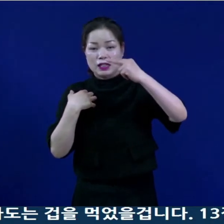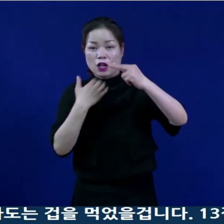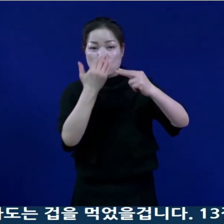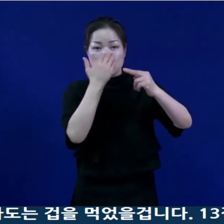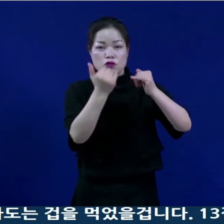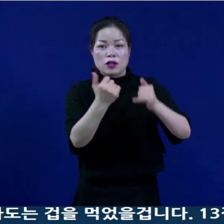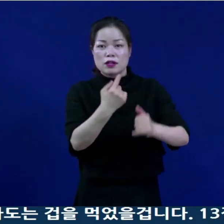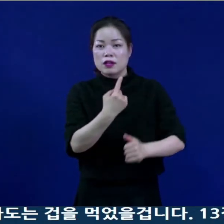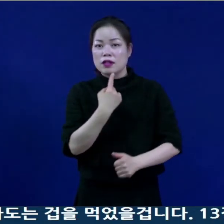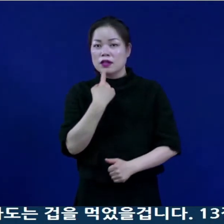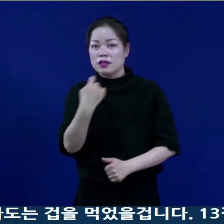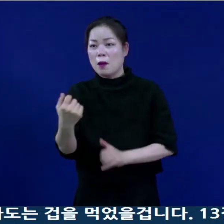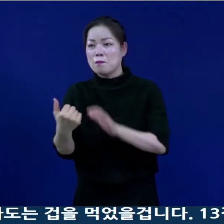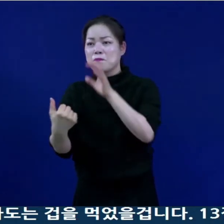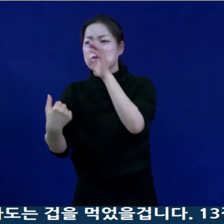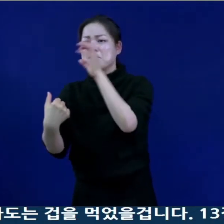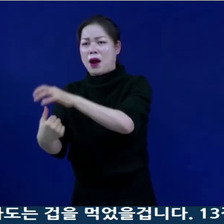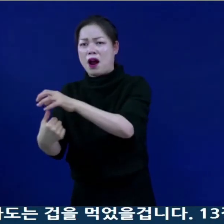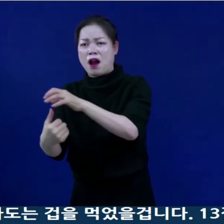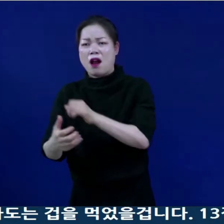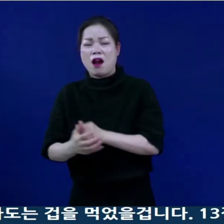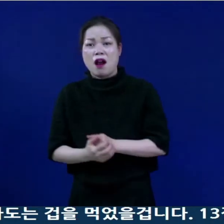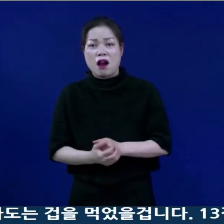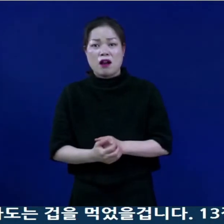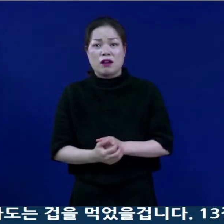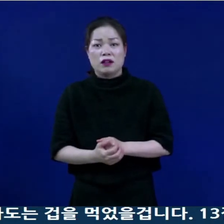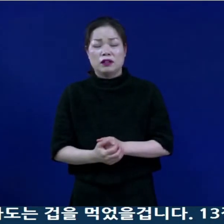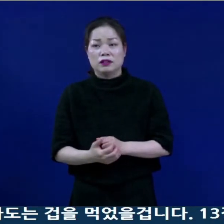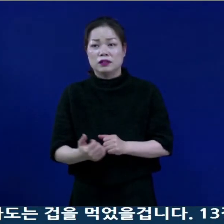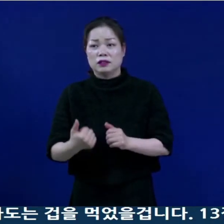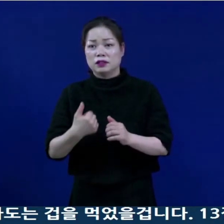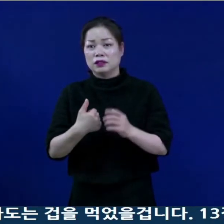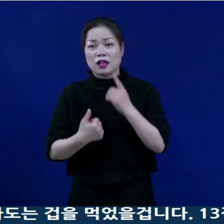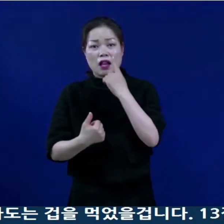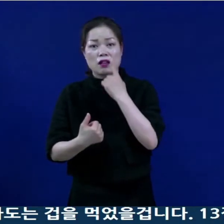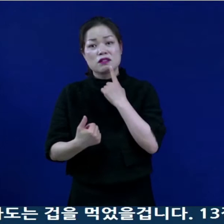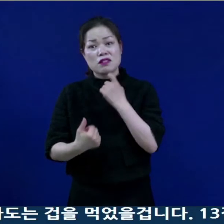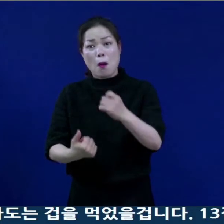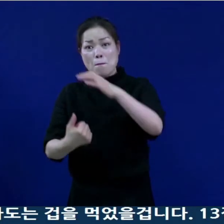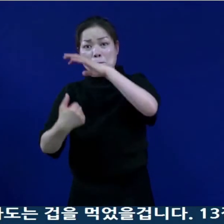협박이 먹혔다는 뜻입니다. 예, 여러분 그 협박이 먹혔습니다.